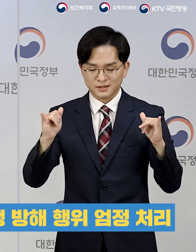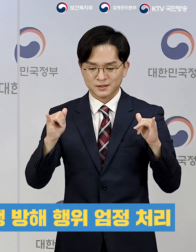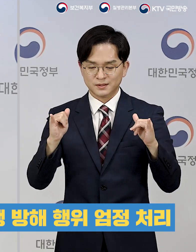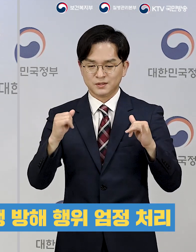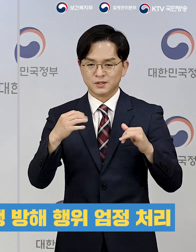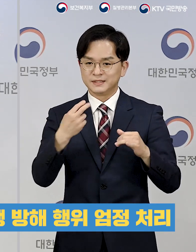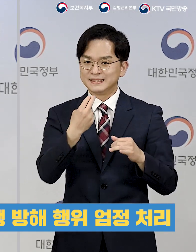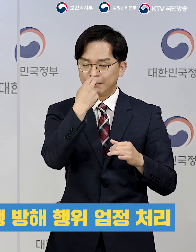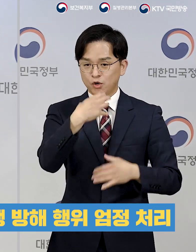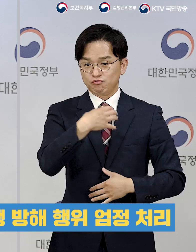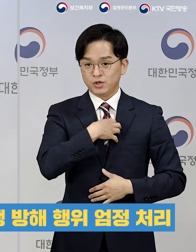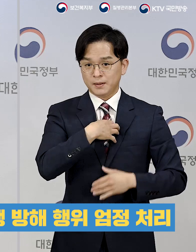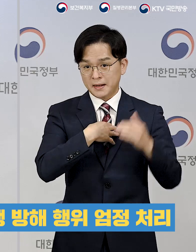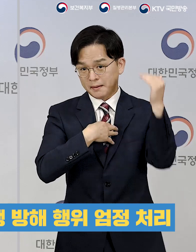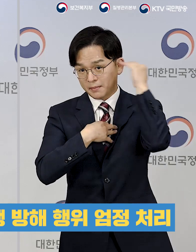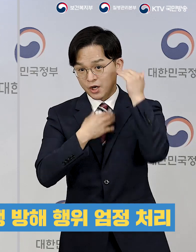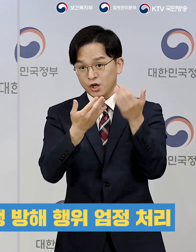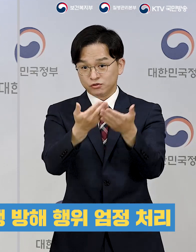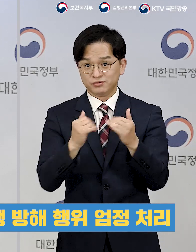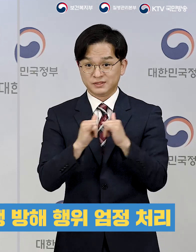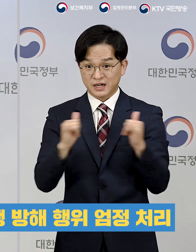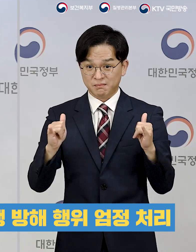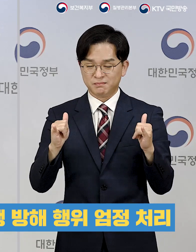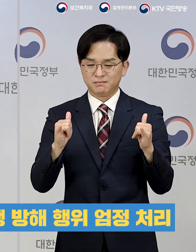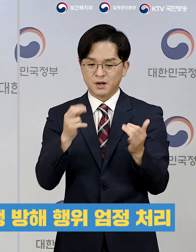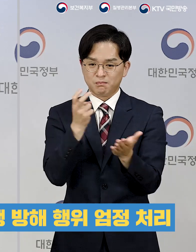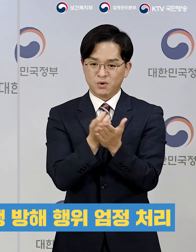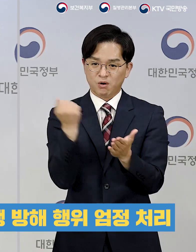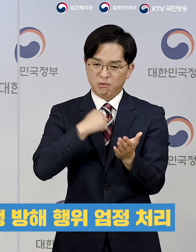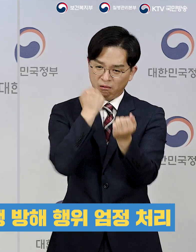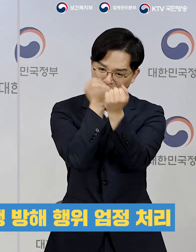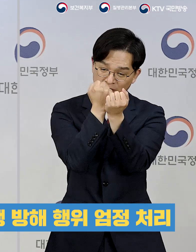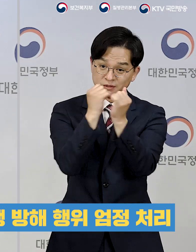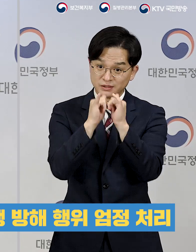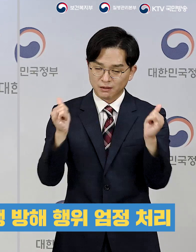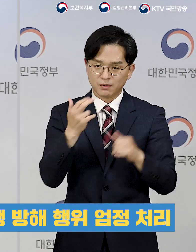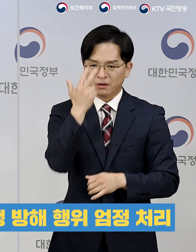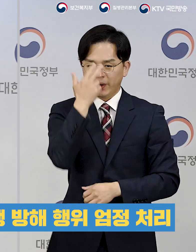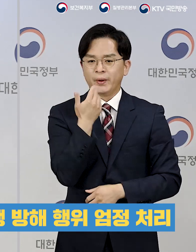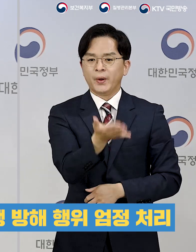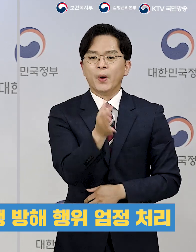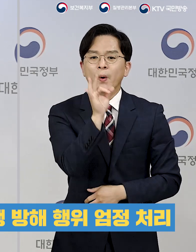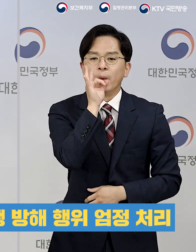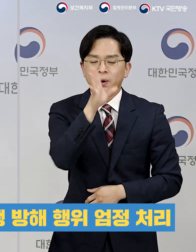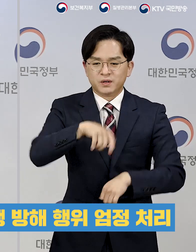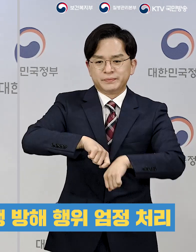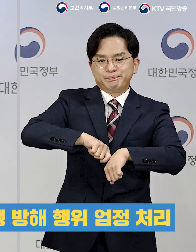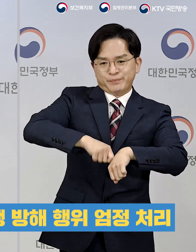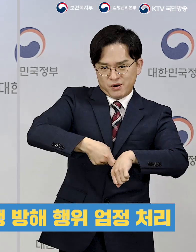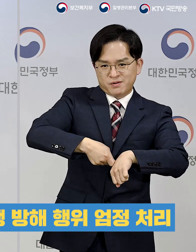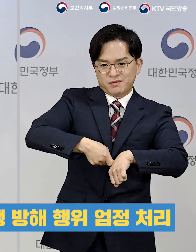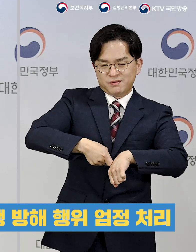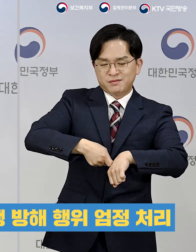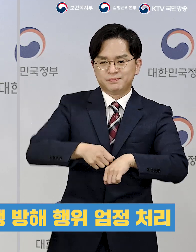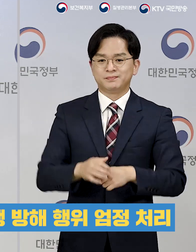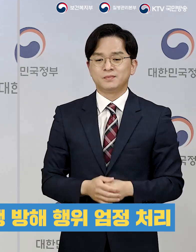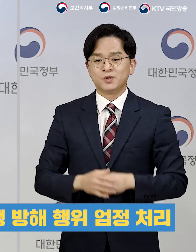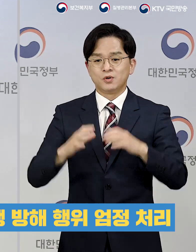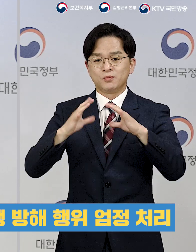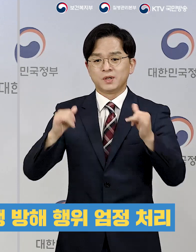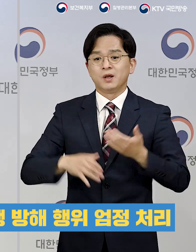건강을 위협하고 사회적 신뢰를 훼손하는 악의적인 위반자는 엄정하게 사법 처리할